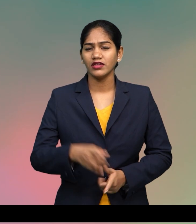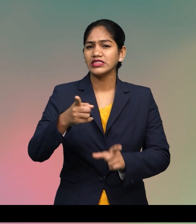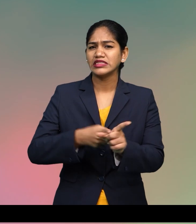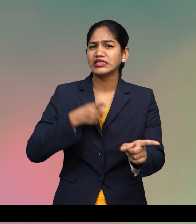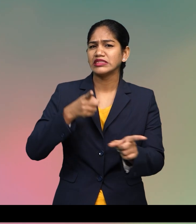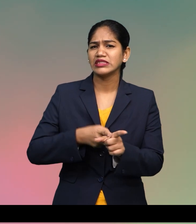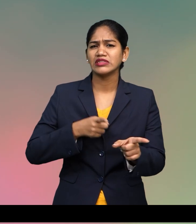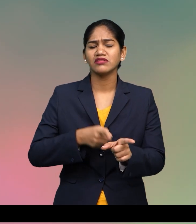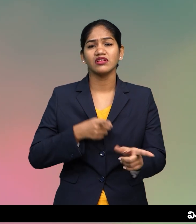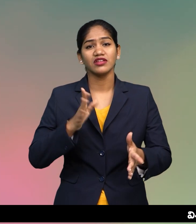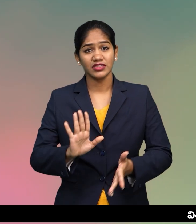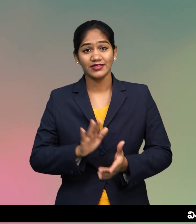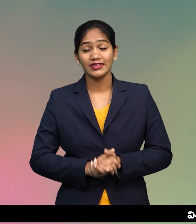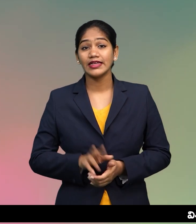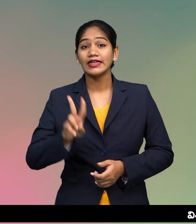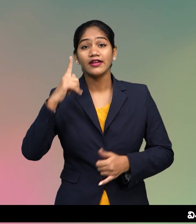దశాబ్దాలుగా విశాఖపట్నం జనాభా